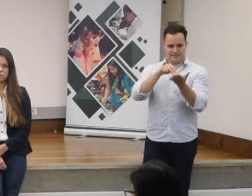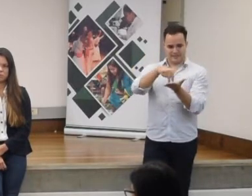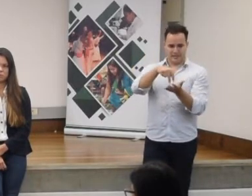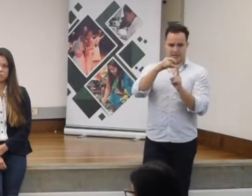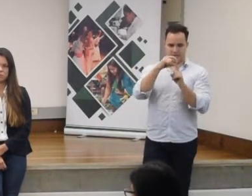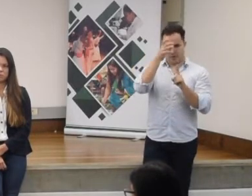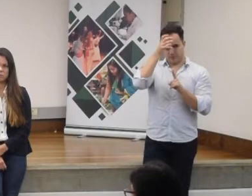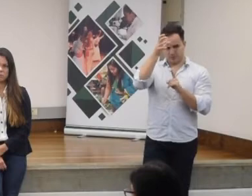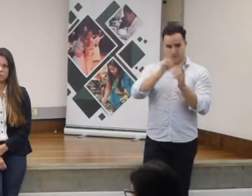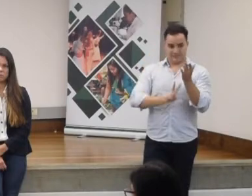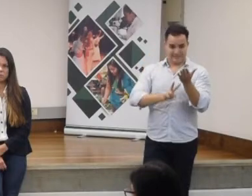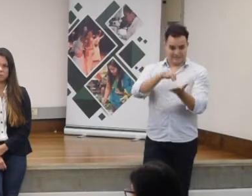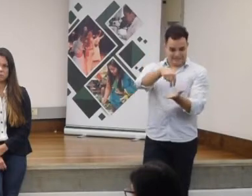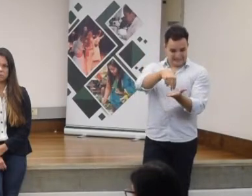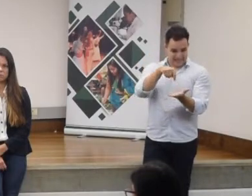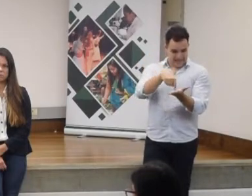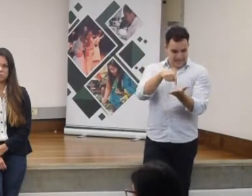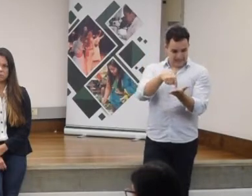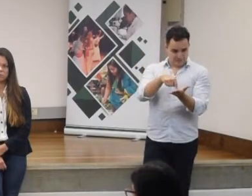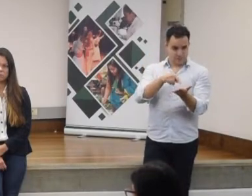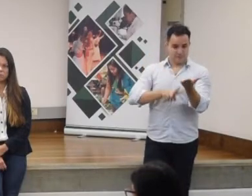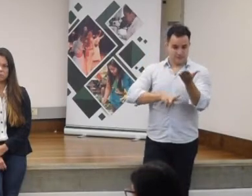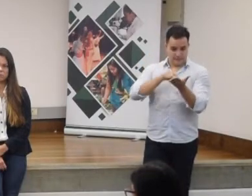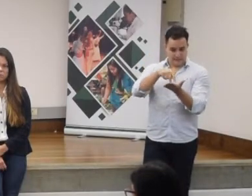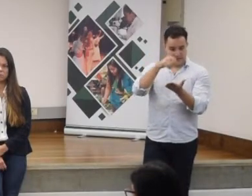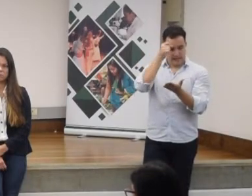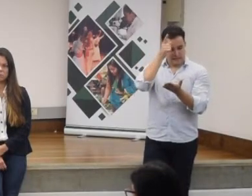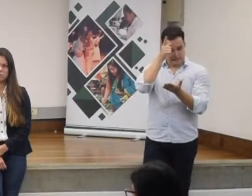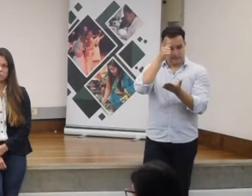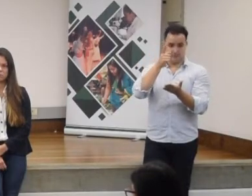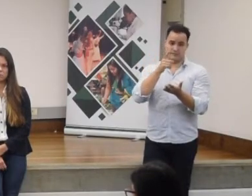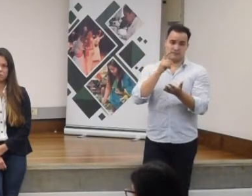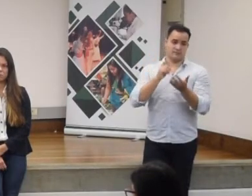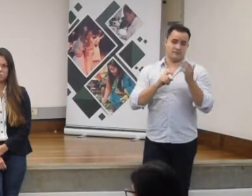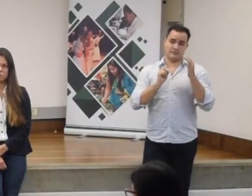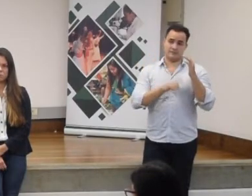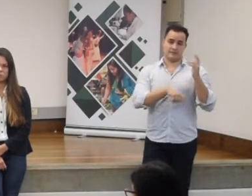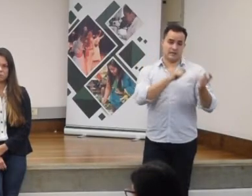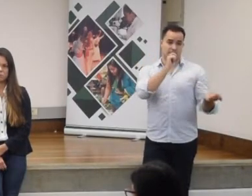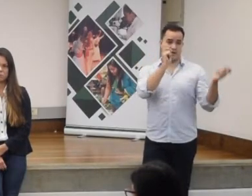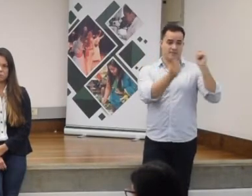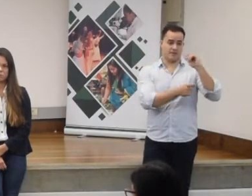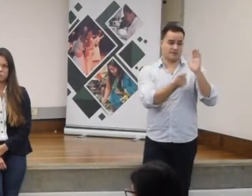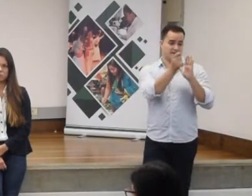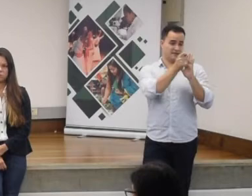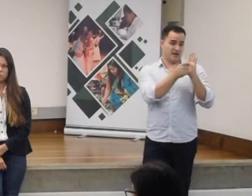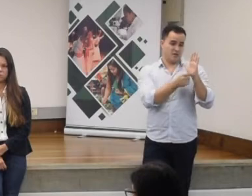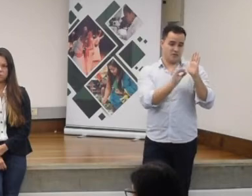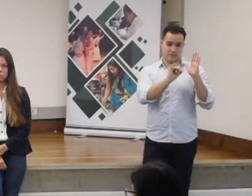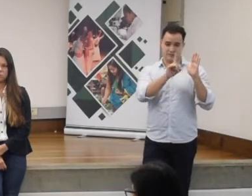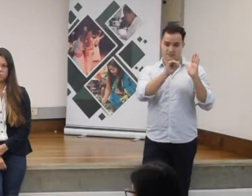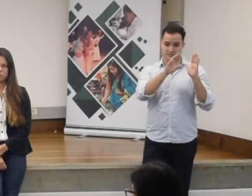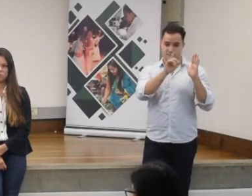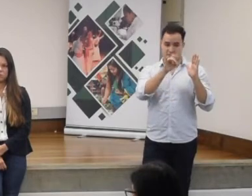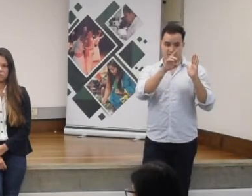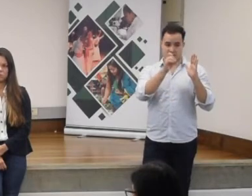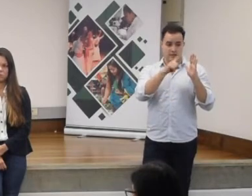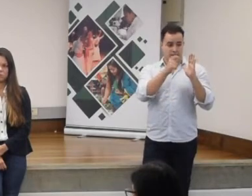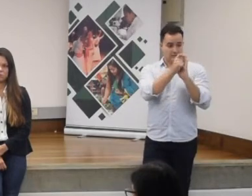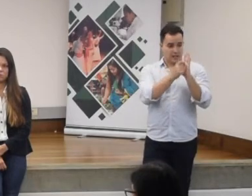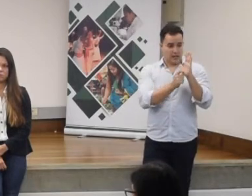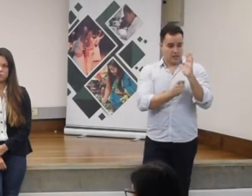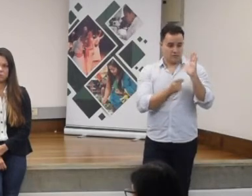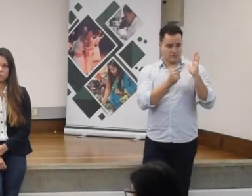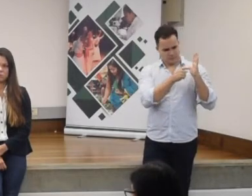Y si lo hacemos así, tenemos que cambiar, por ejemplo, el tema de los indicadores que estamos siguiendo. La permanencia